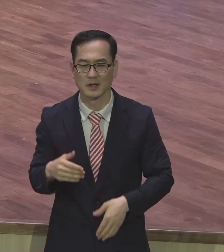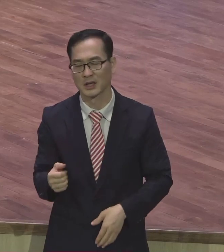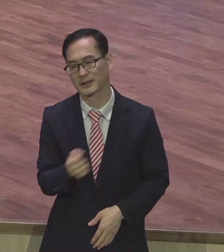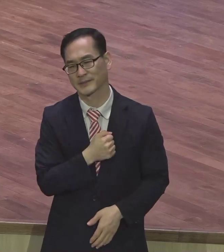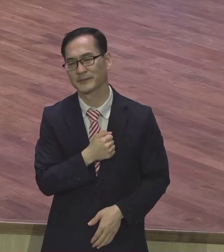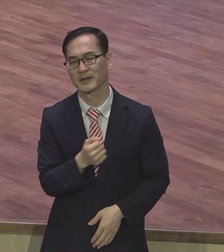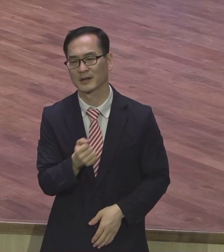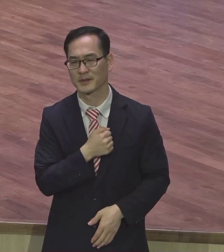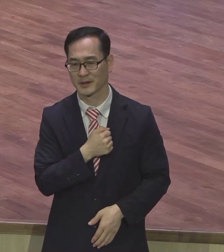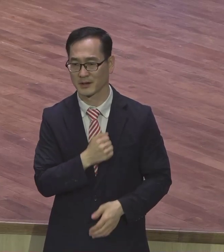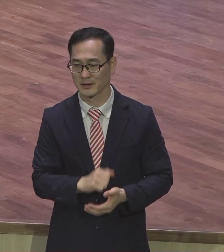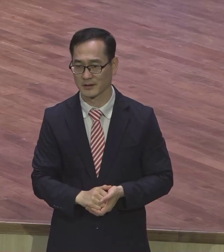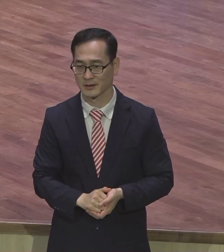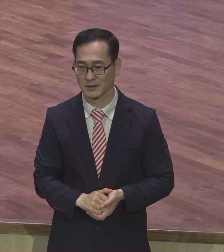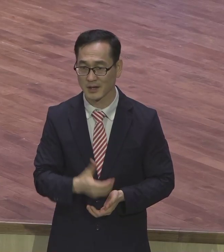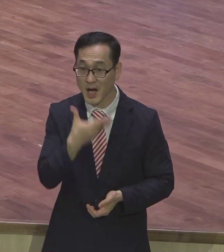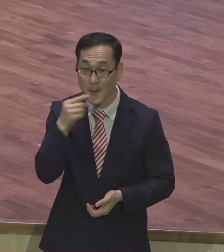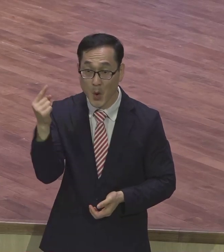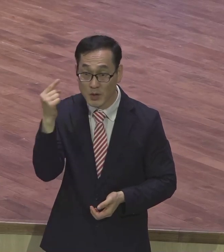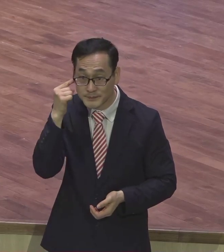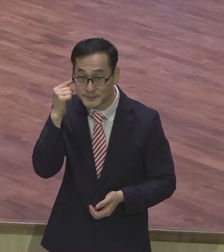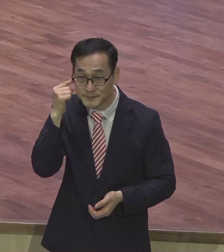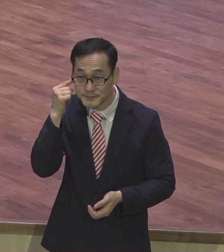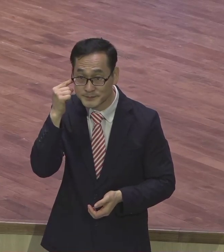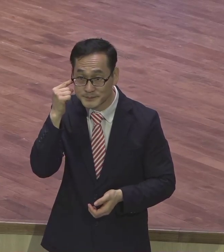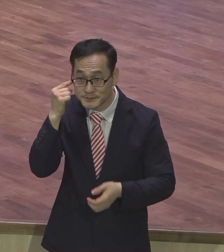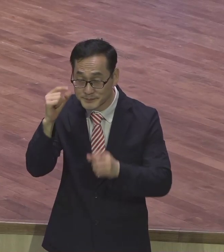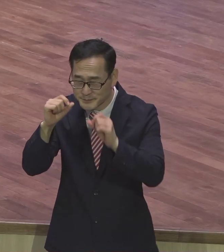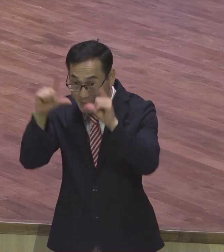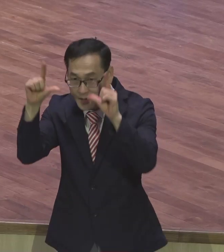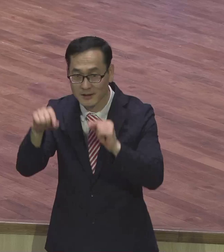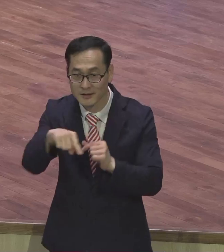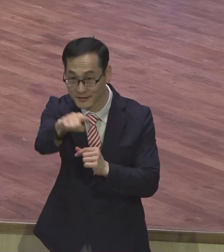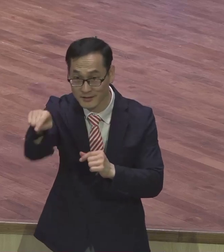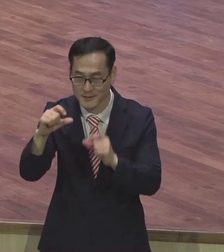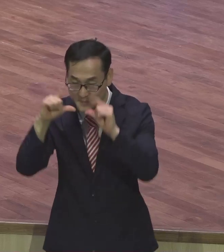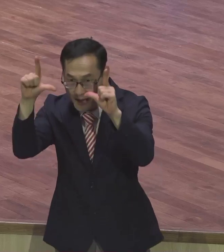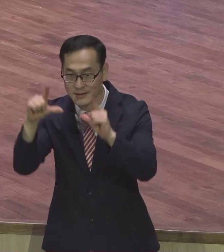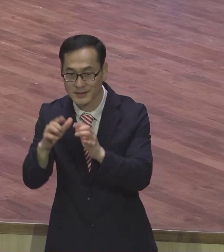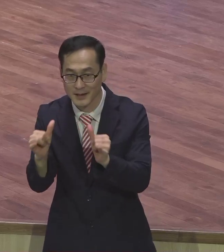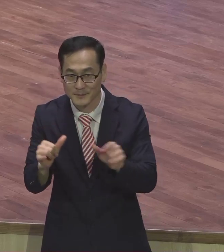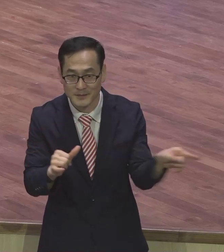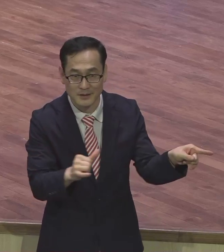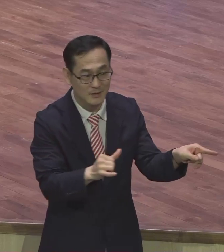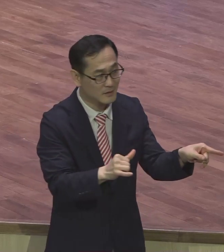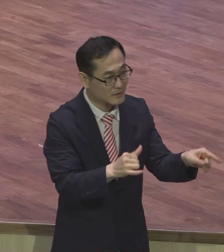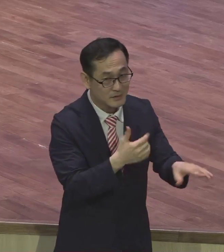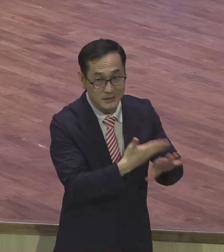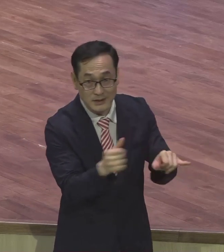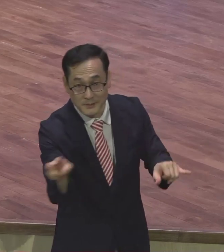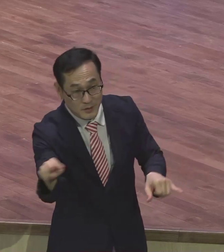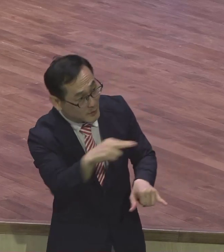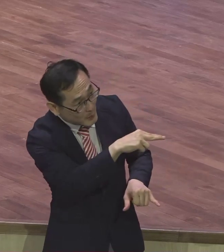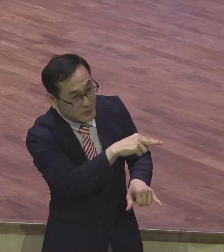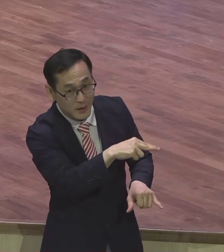복음 깨달은 여러분들이 종교인들 볼 때 답답해요 안 답답해요 안 답답합니까